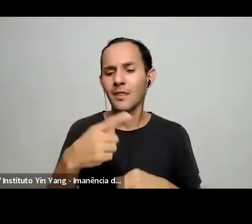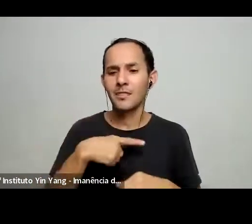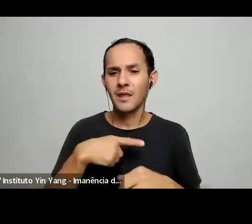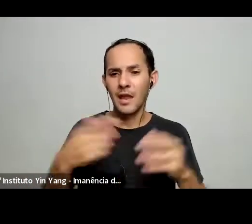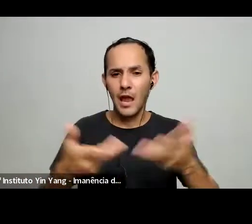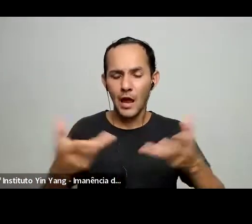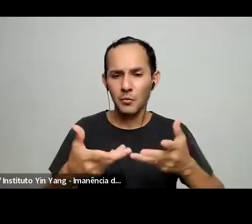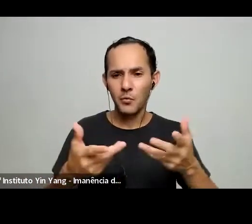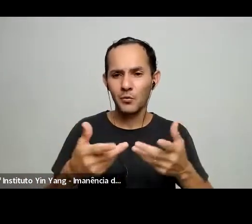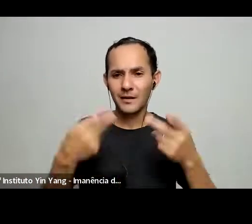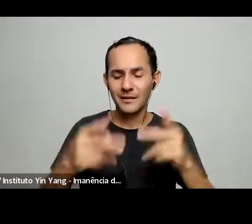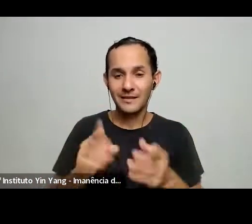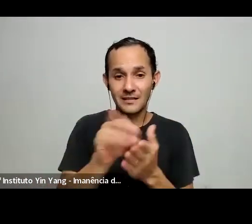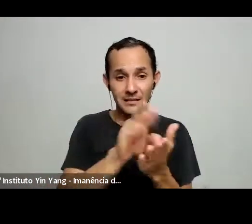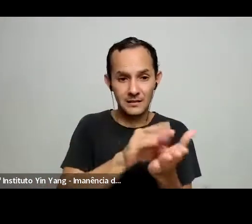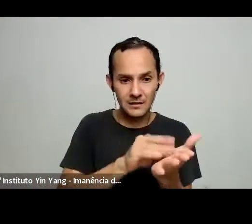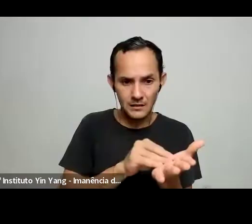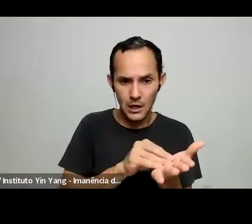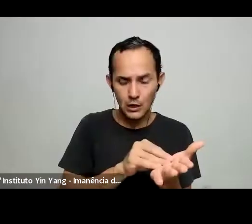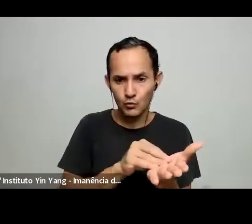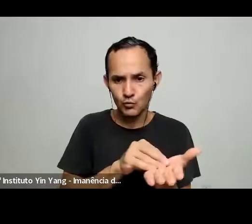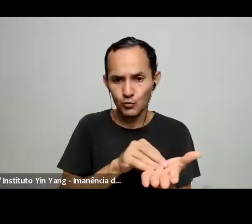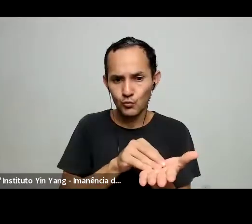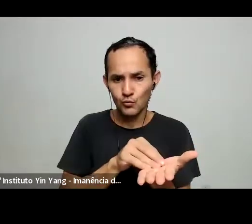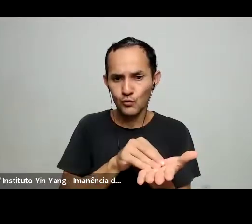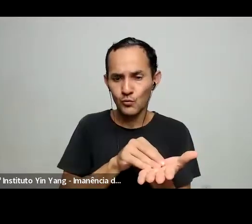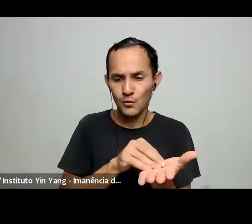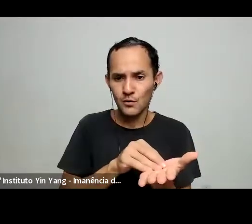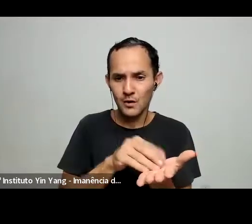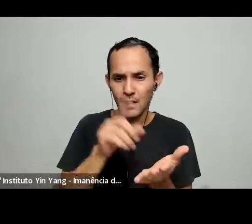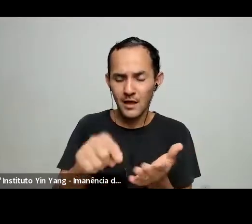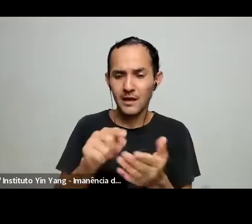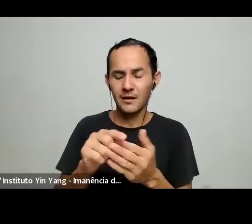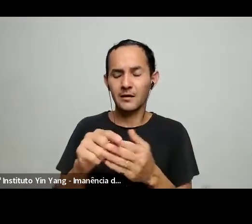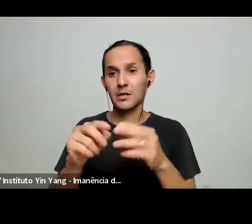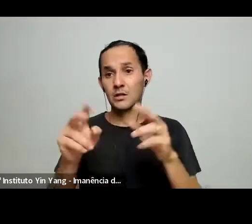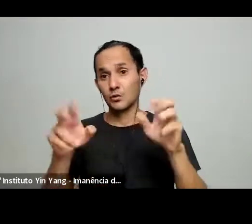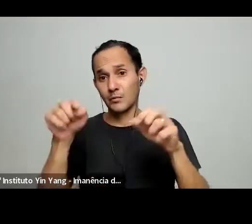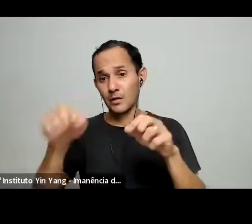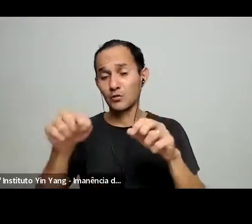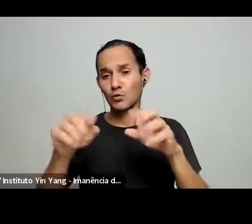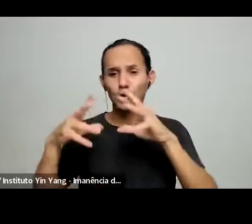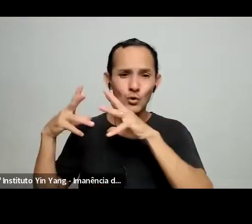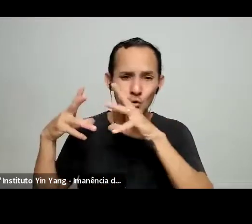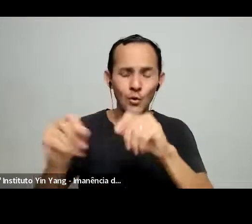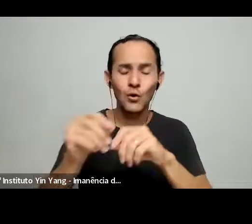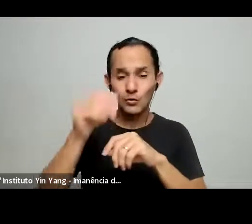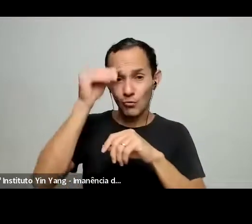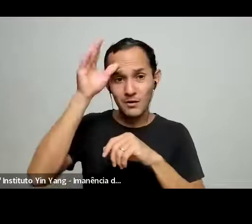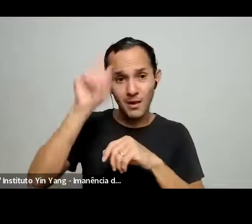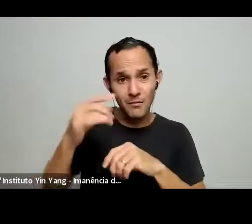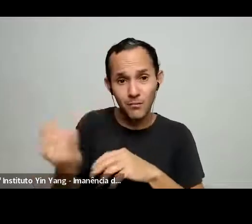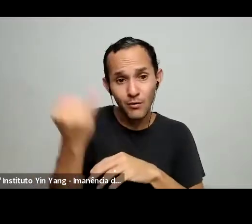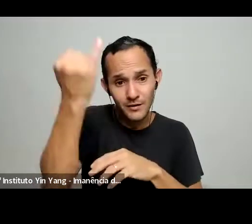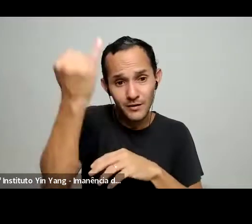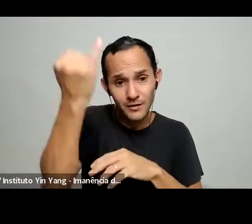pelo menos, esses dados aí já um tanto mais tratados, e todos os conhecimentos são importantes, os conhecimentos